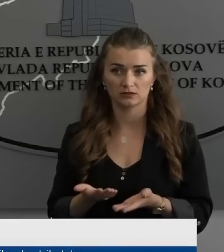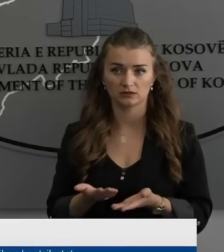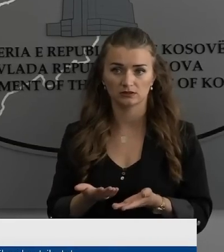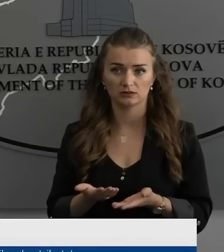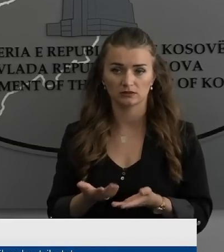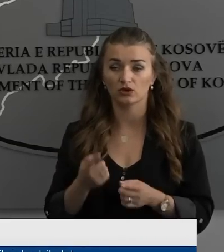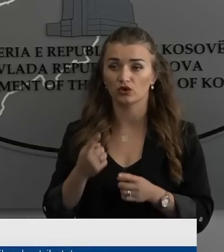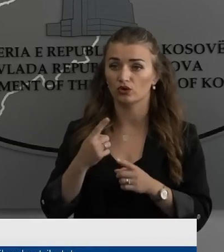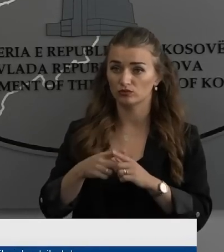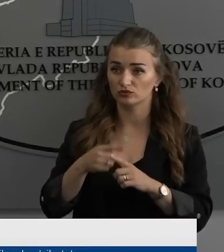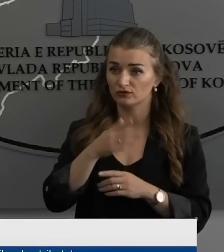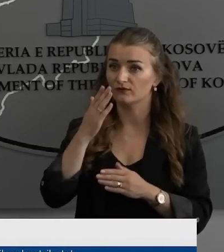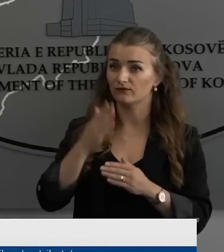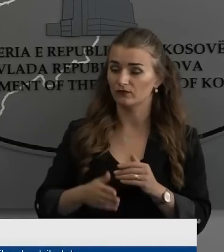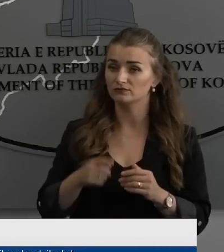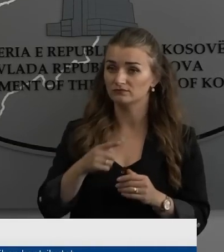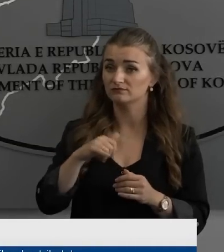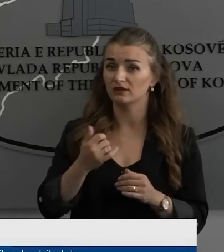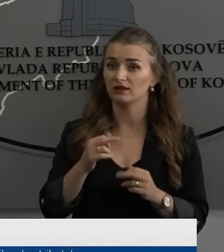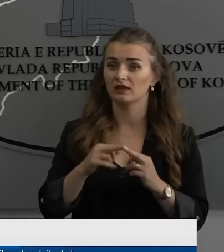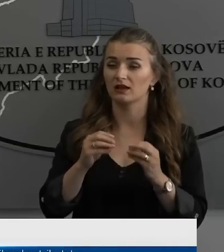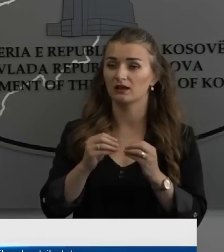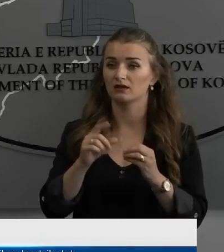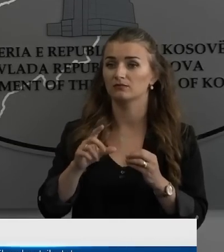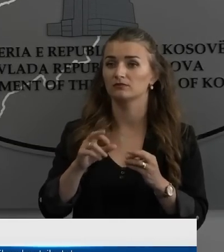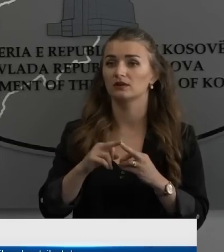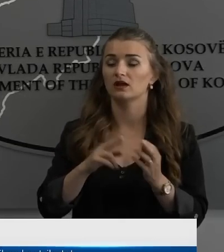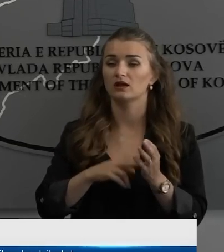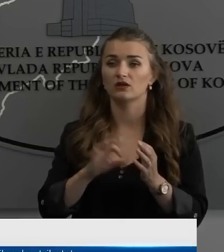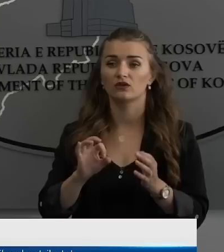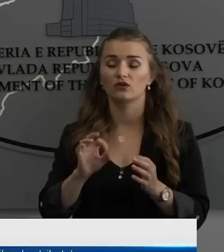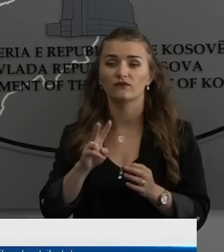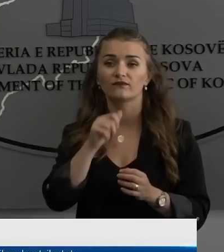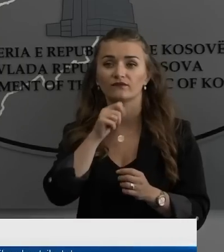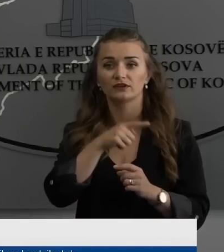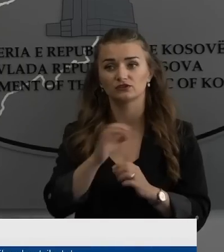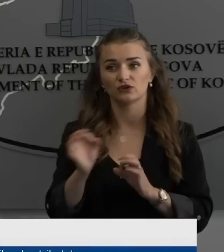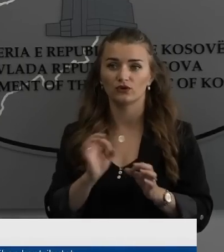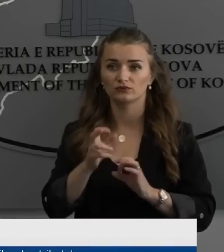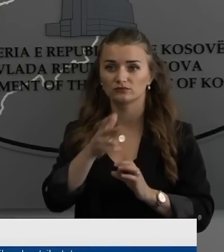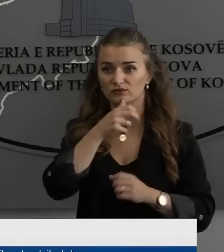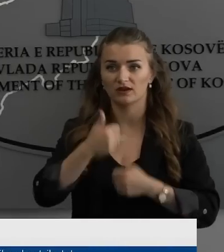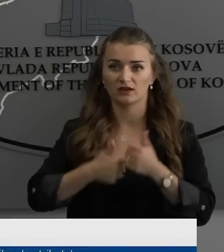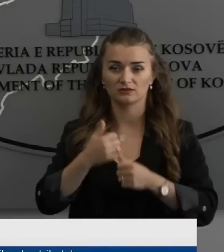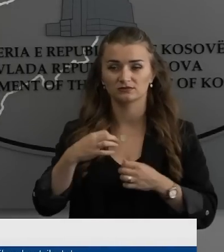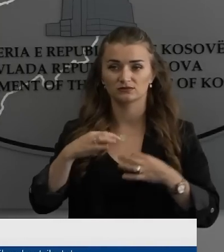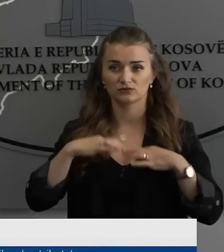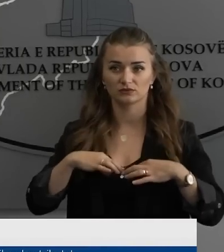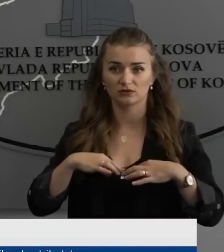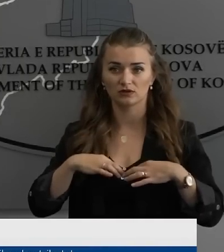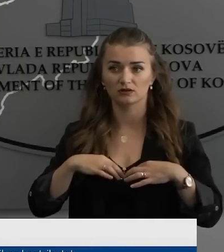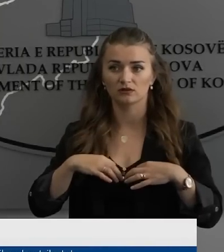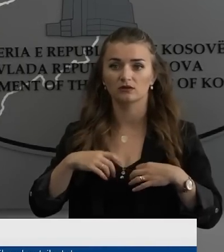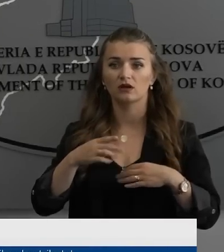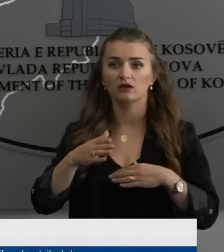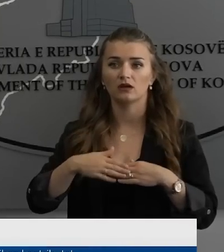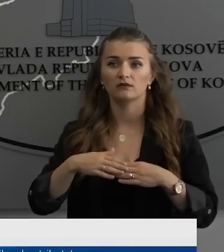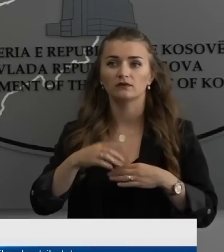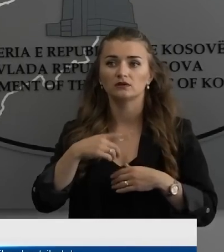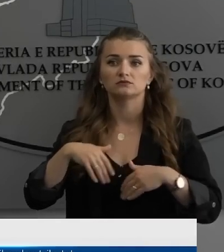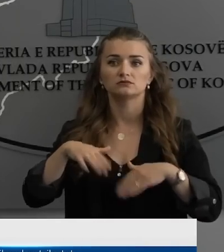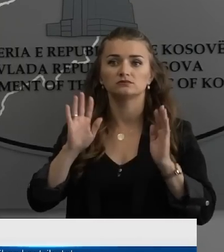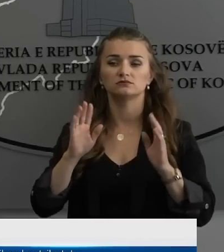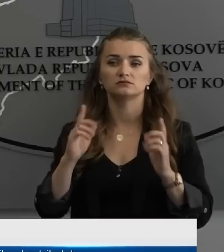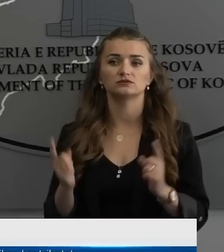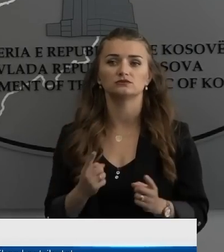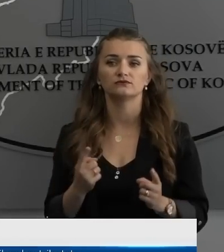garoi Jablanovici, në një mënyrë e joshën apo detyruan apo të dyja këto që të dalë nga fushata.